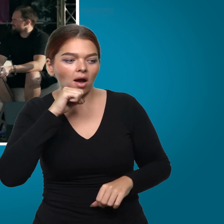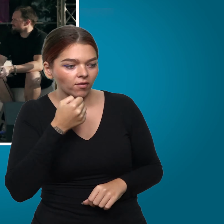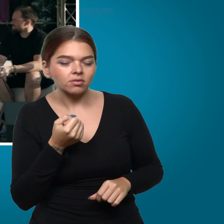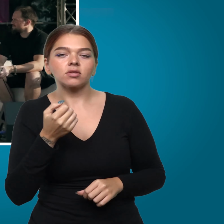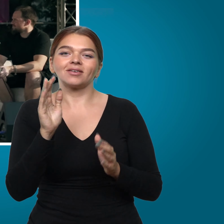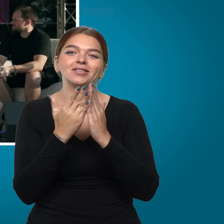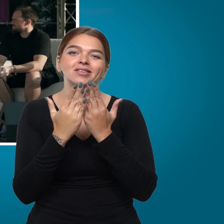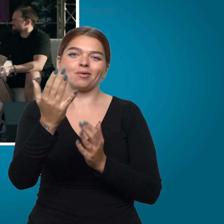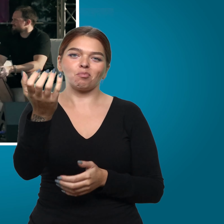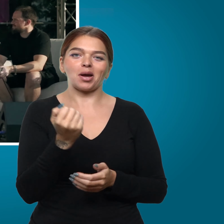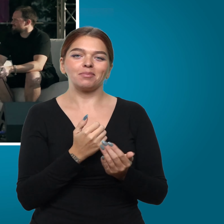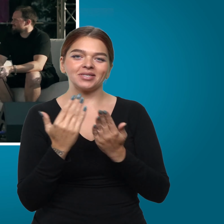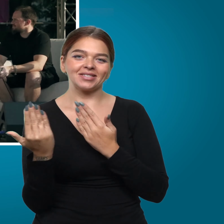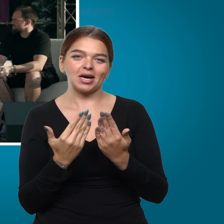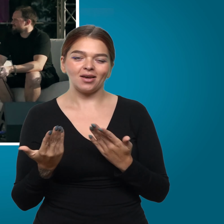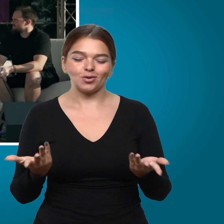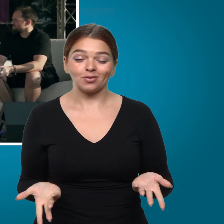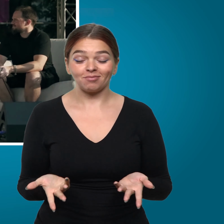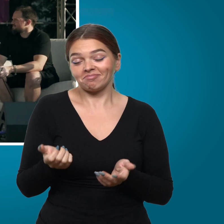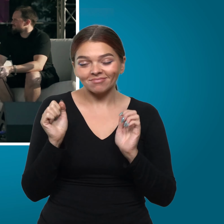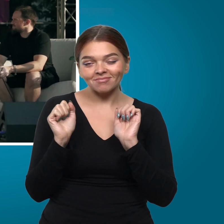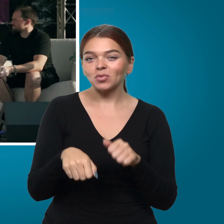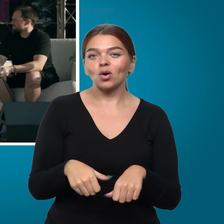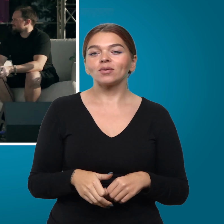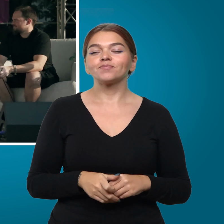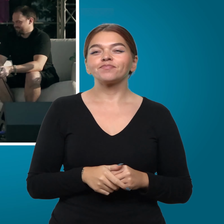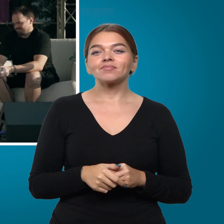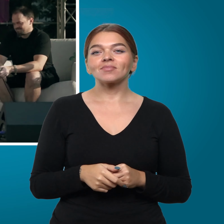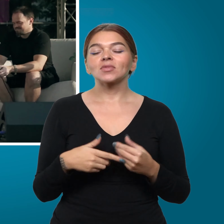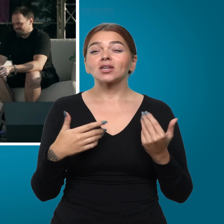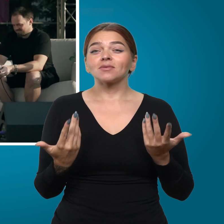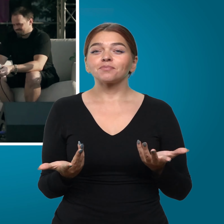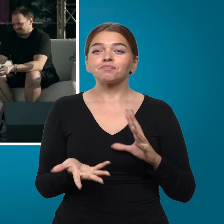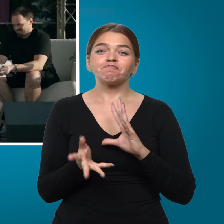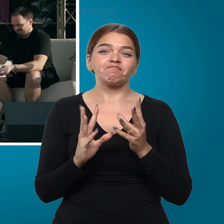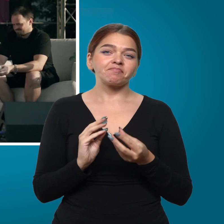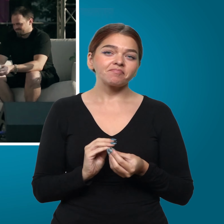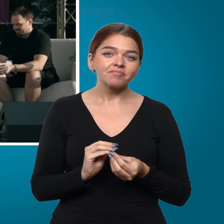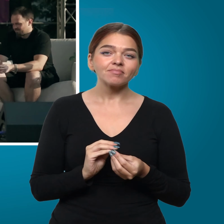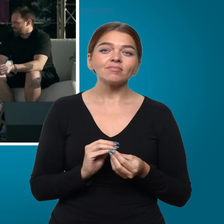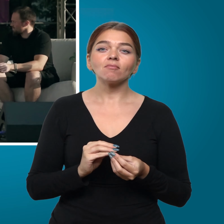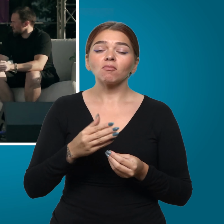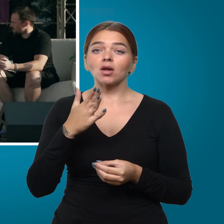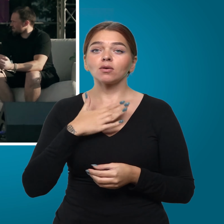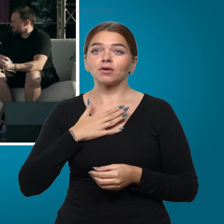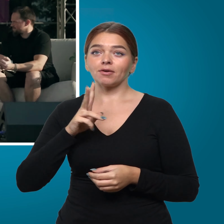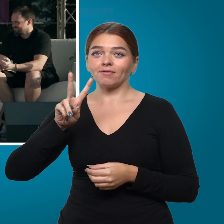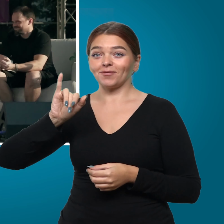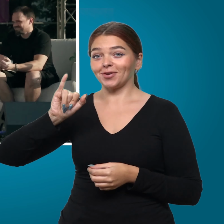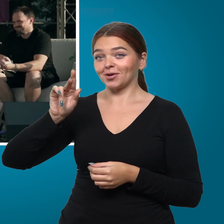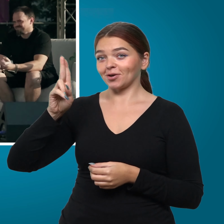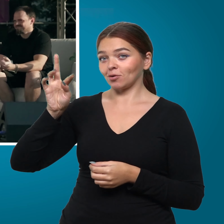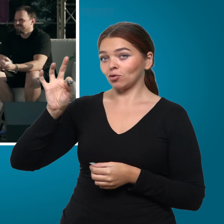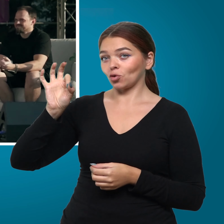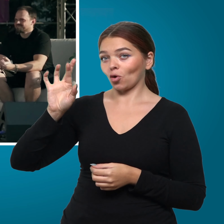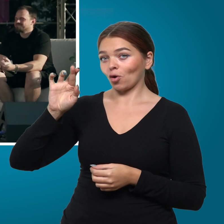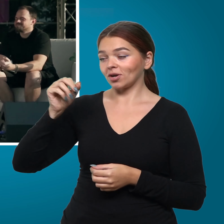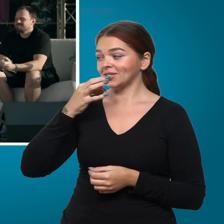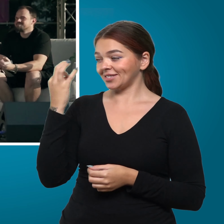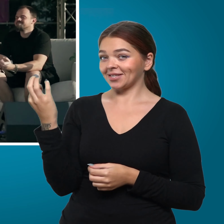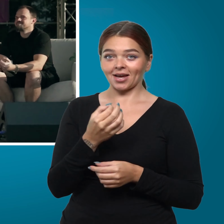Viktoras Jasaitis, jisai irgi sakė, pradinėse klasėse skaitė daug, vėliau spyrė jų užpakalį paauglystę, jis